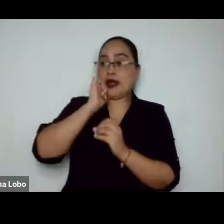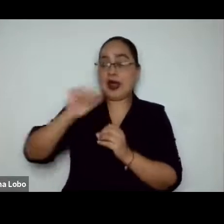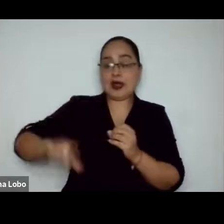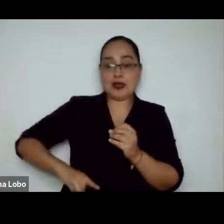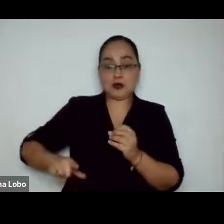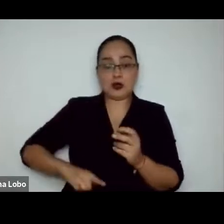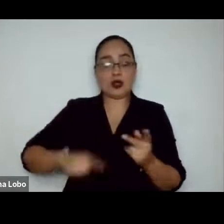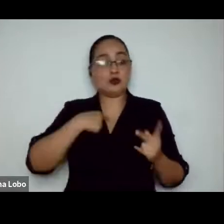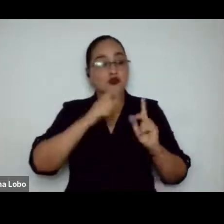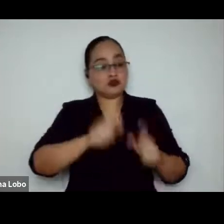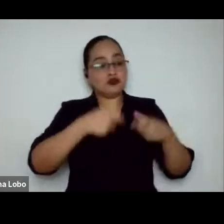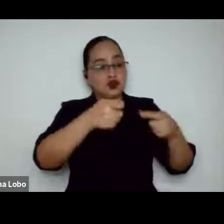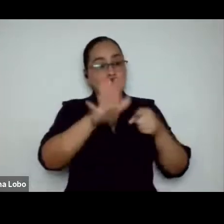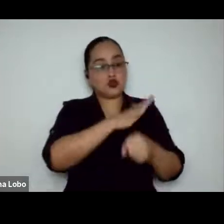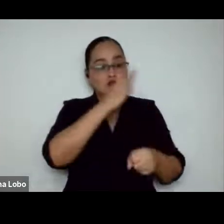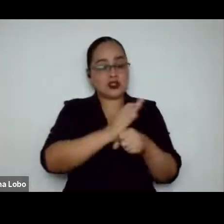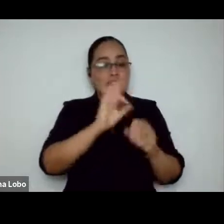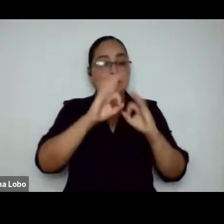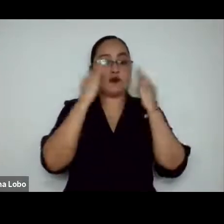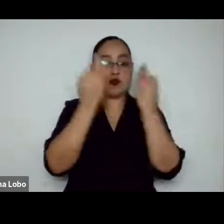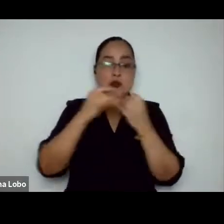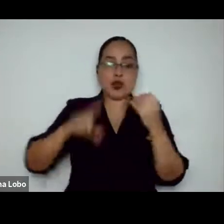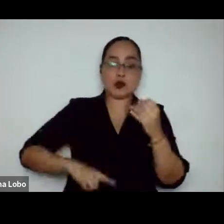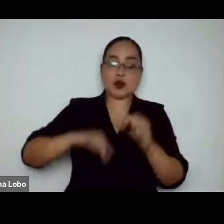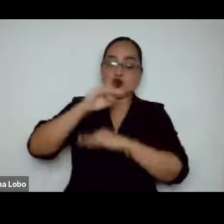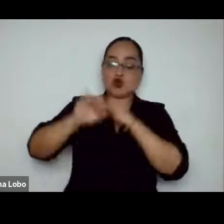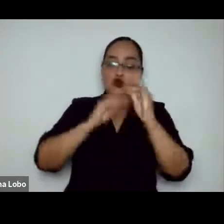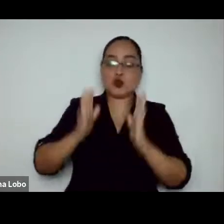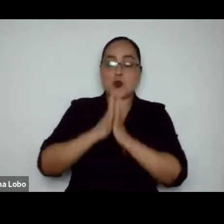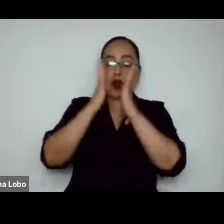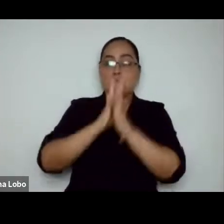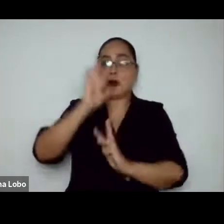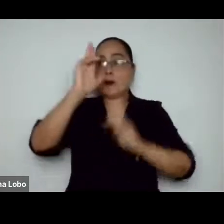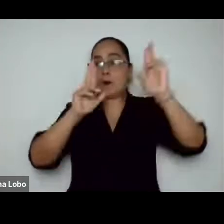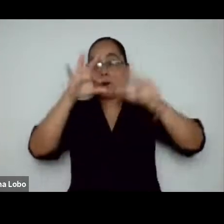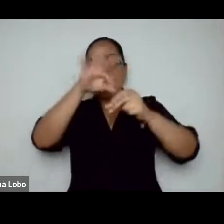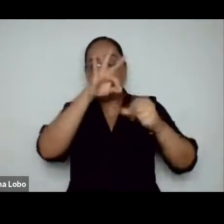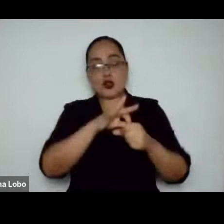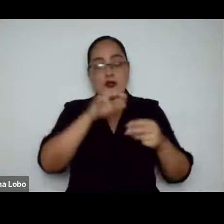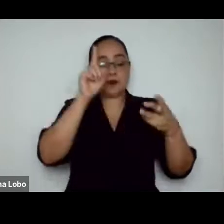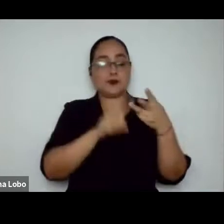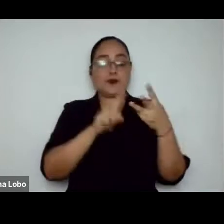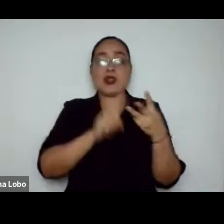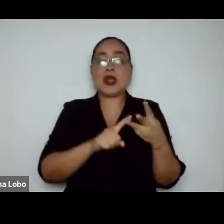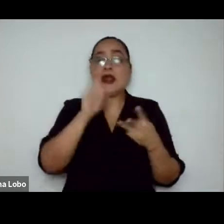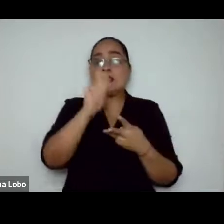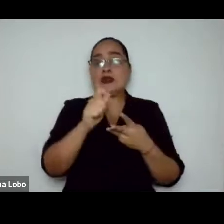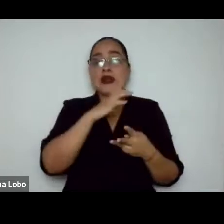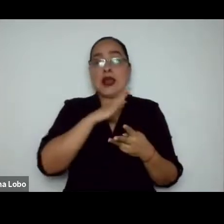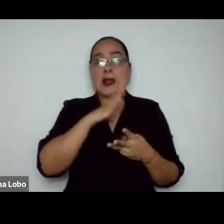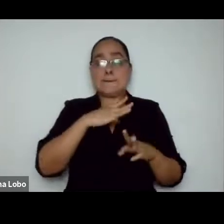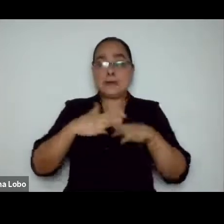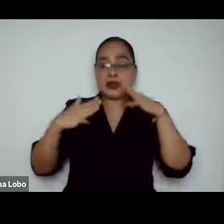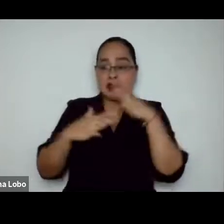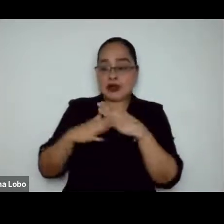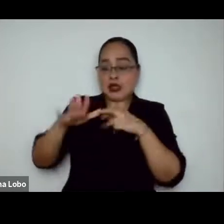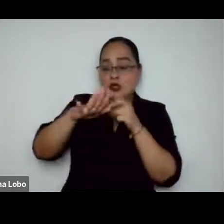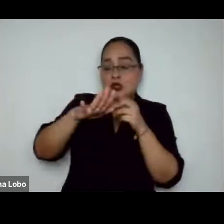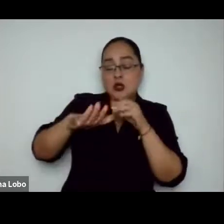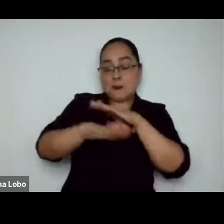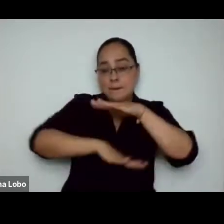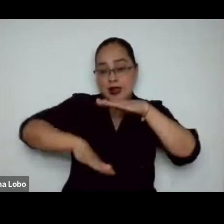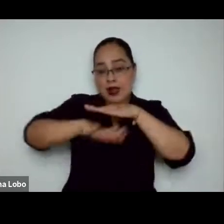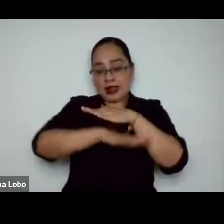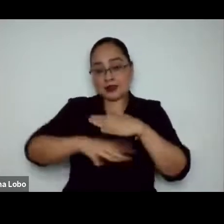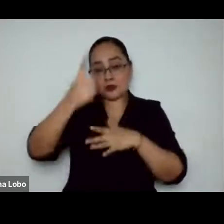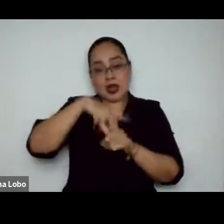colectivo, democracia, sistema democrático, y tercer lugar, garantizarnos condiciones materiales mínimas